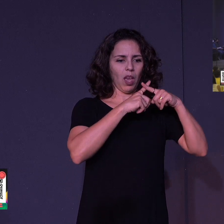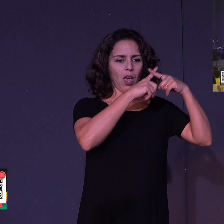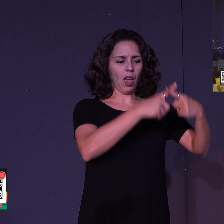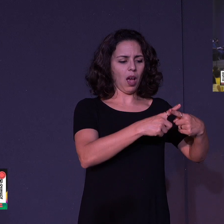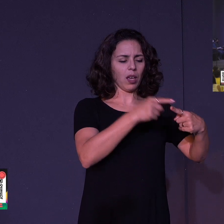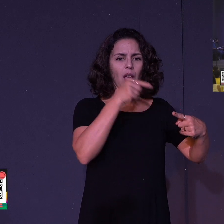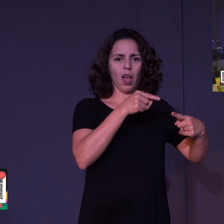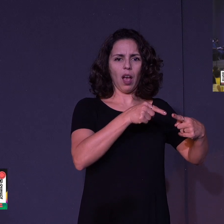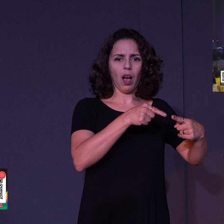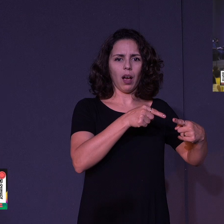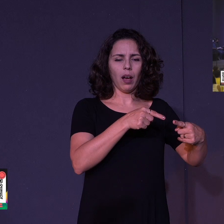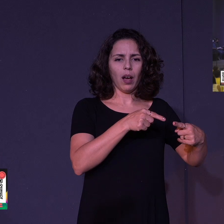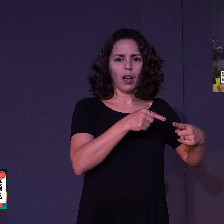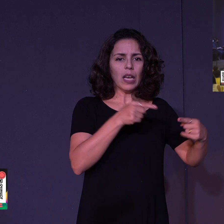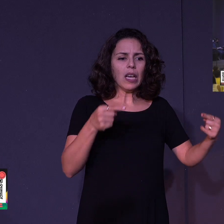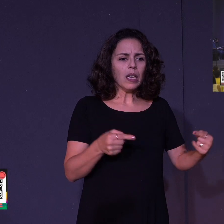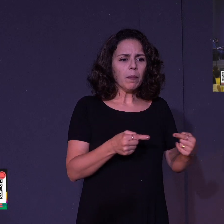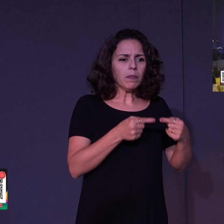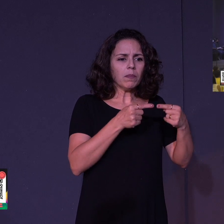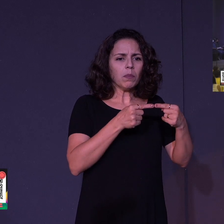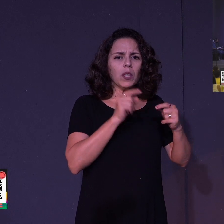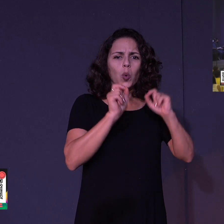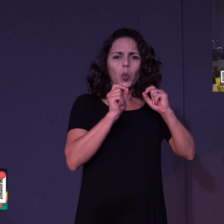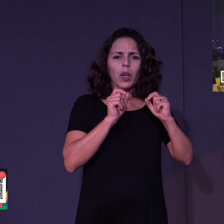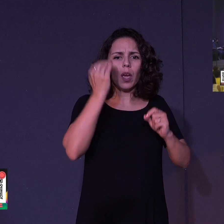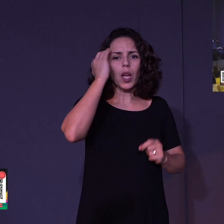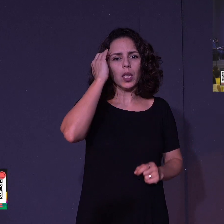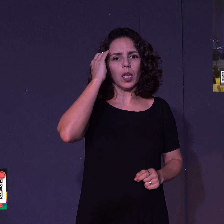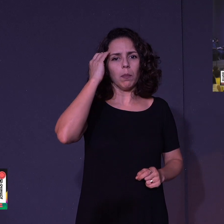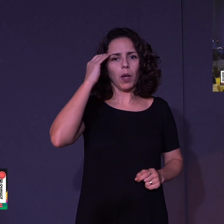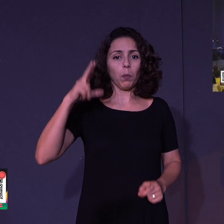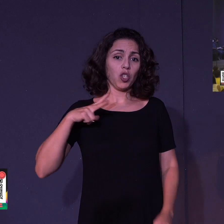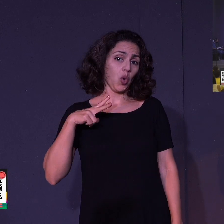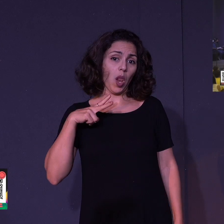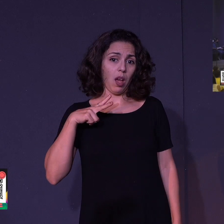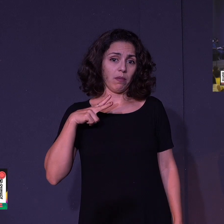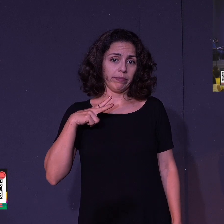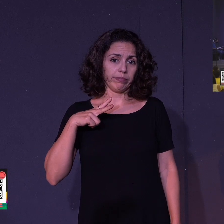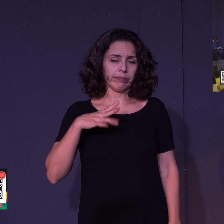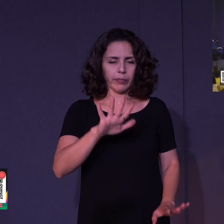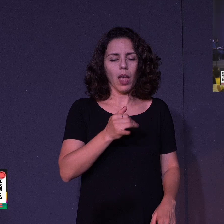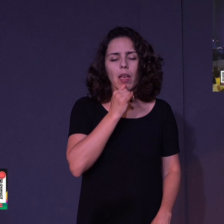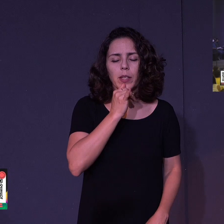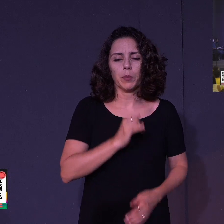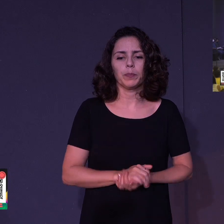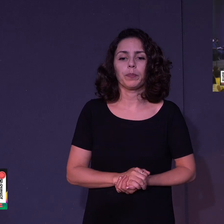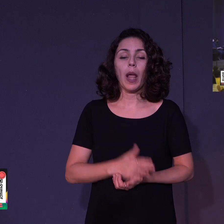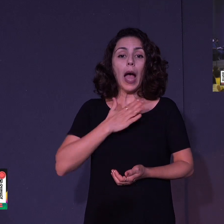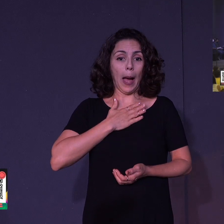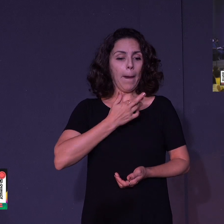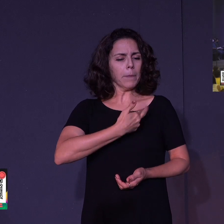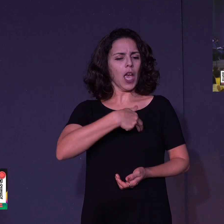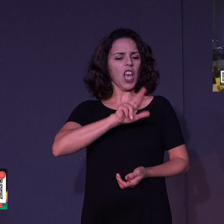por um entendimento pessoal. Eu entendo que a minha religião é melhor do que a outra. Eu entendo que aquilo que eu